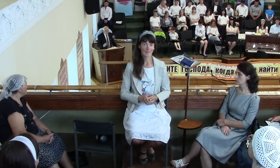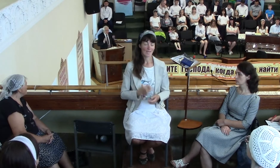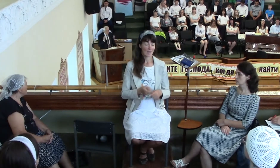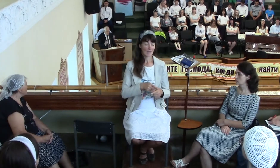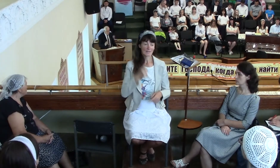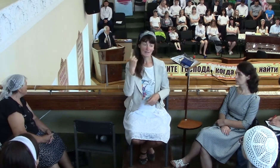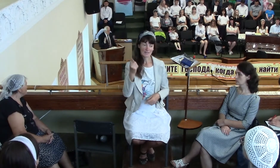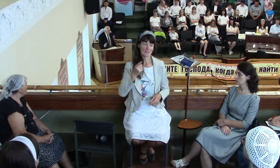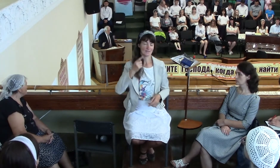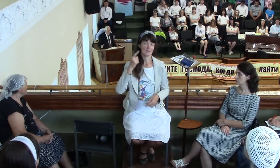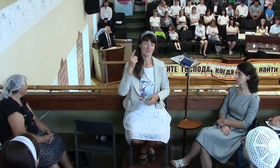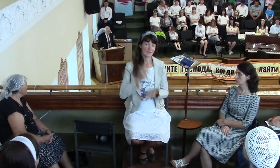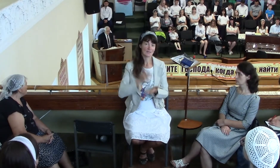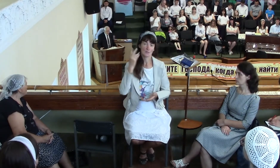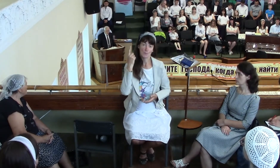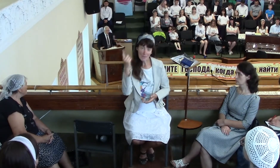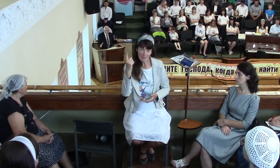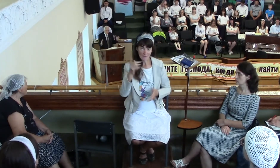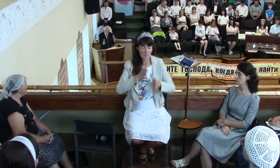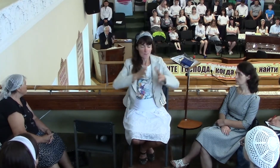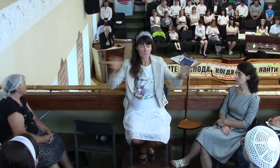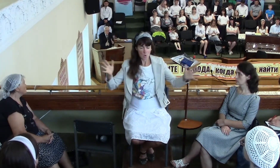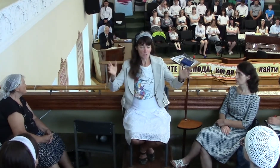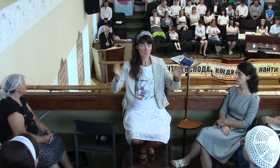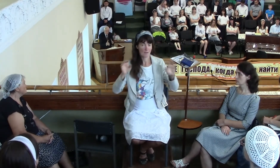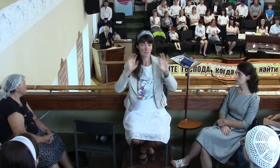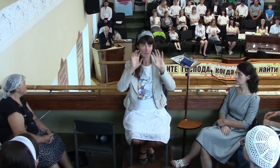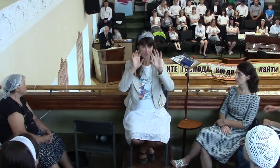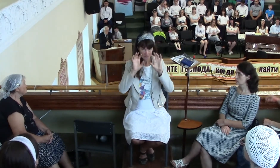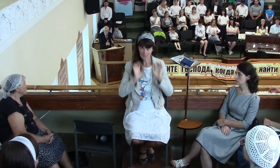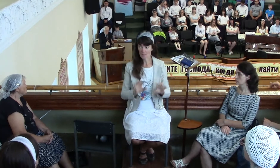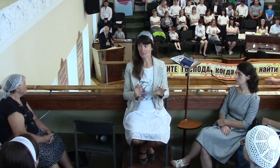первая и наибольшая заповедь. Возлюби Господа.